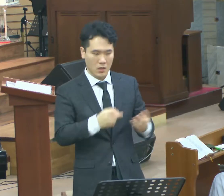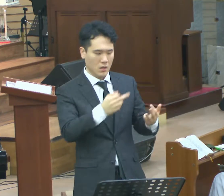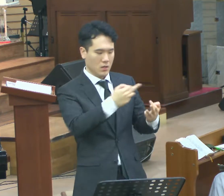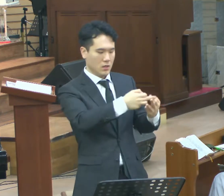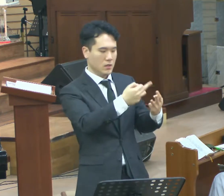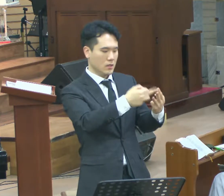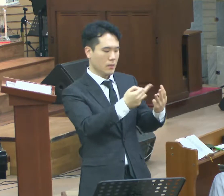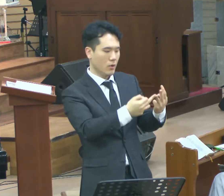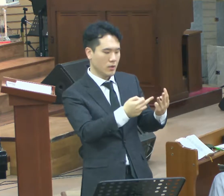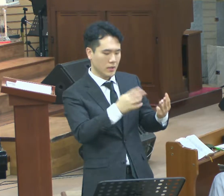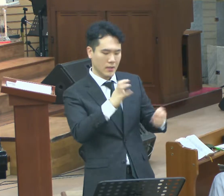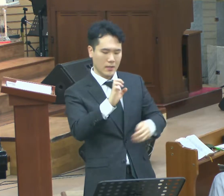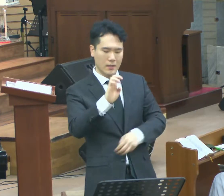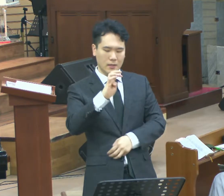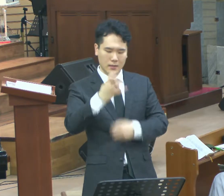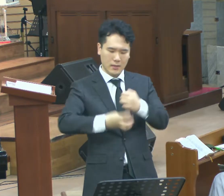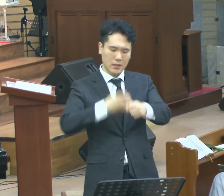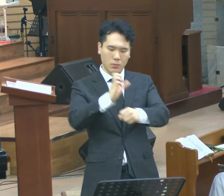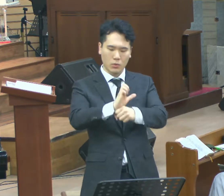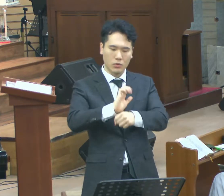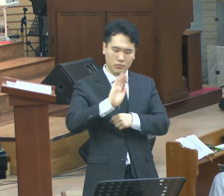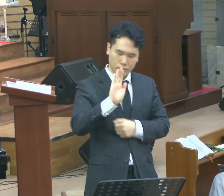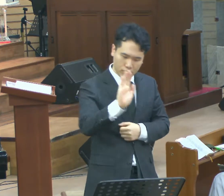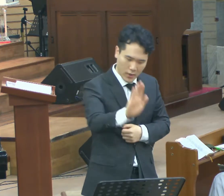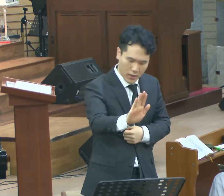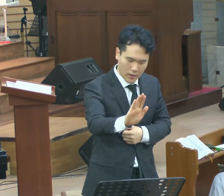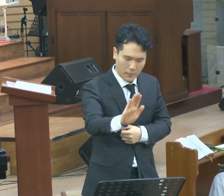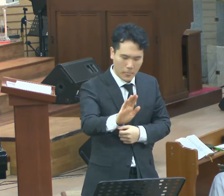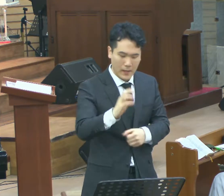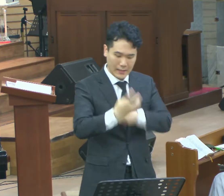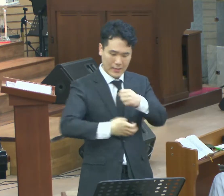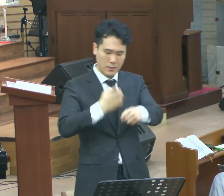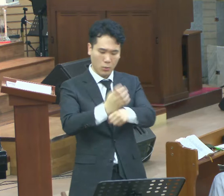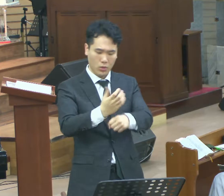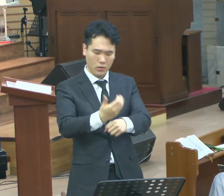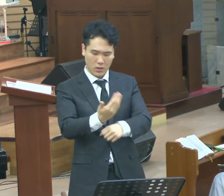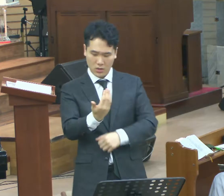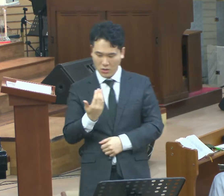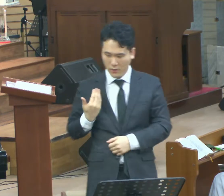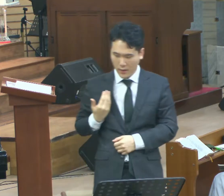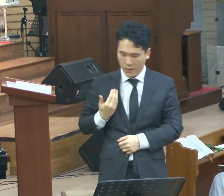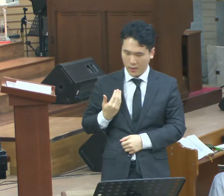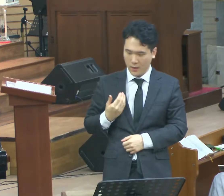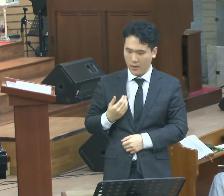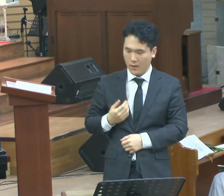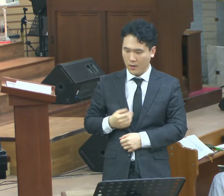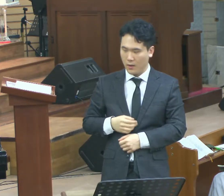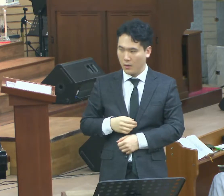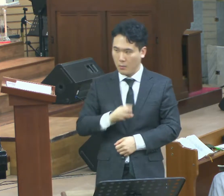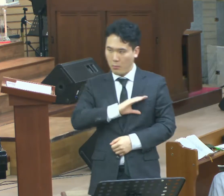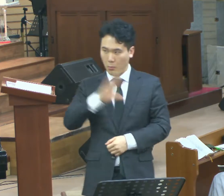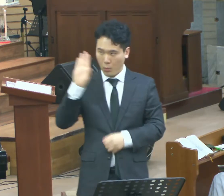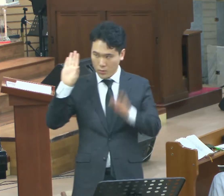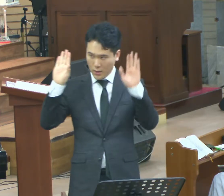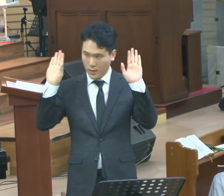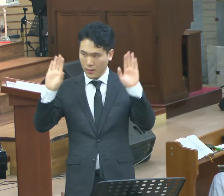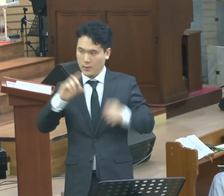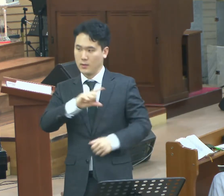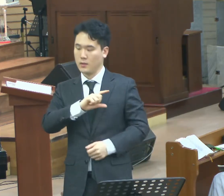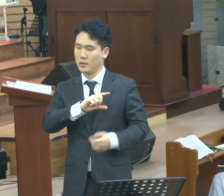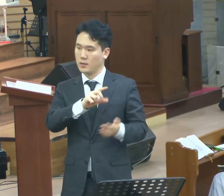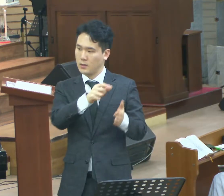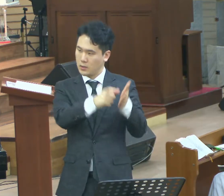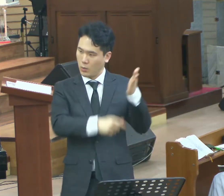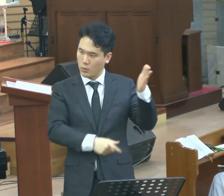후에 정복하기 하러 왔을 때 그대로 살아 있었는데 45년 전에 모세가 쓴 기록 속에 헤브론에